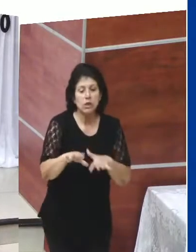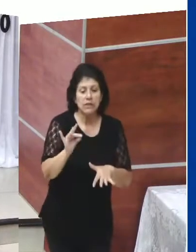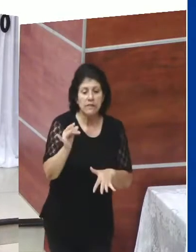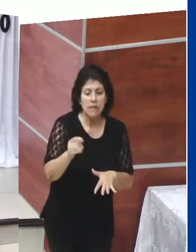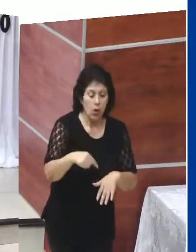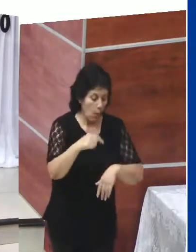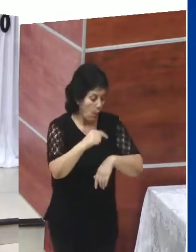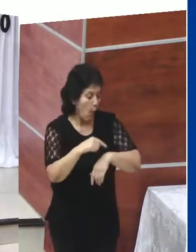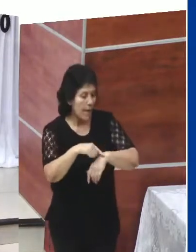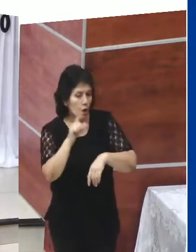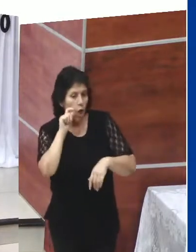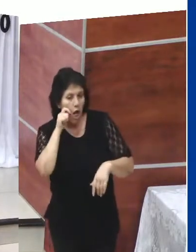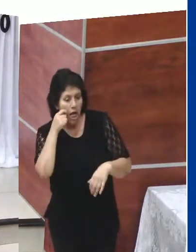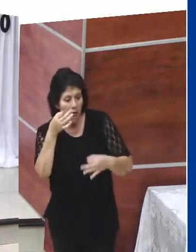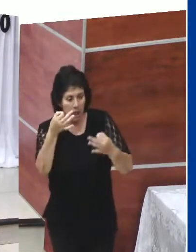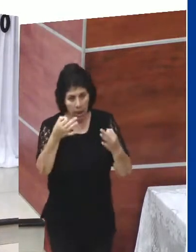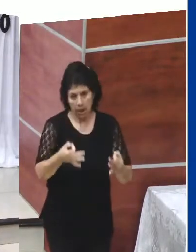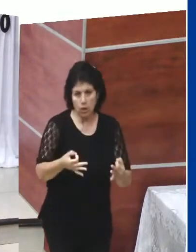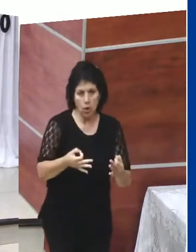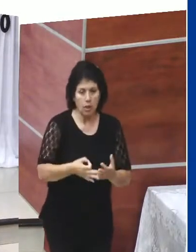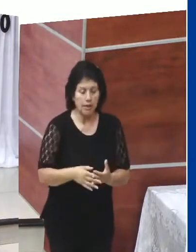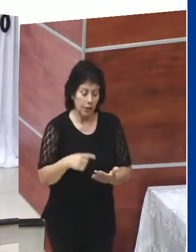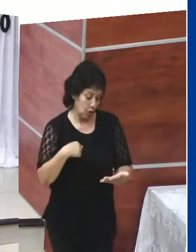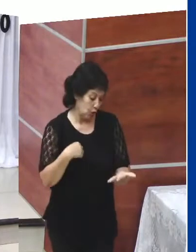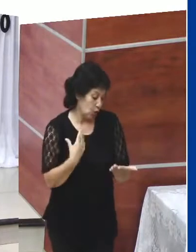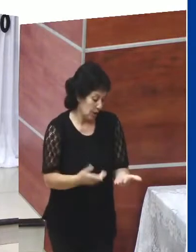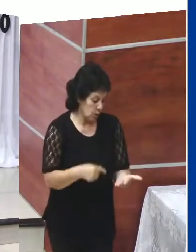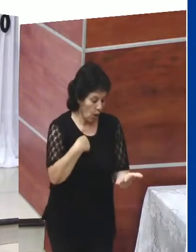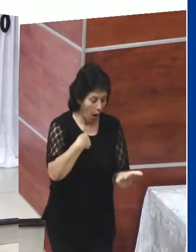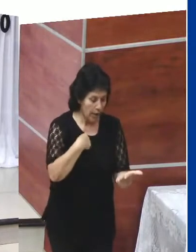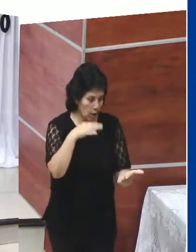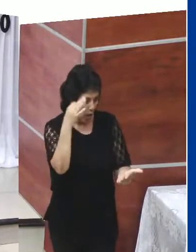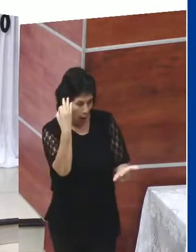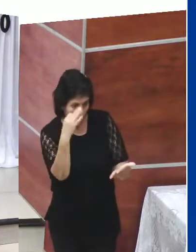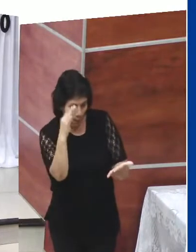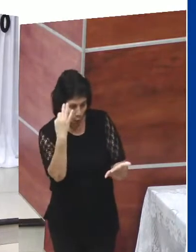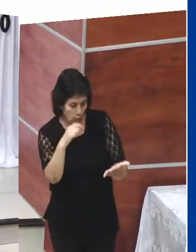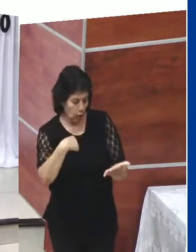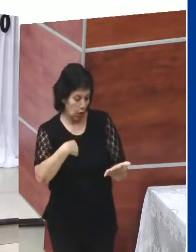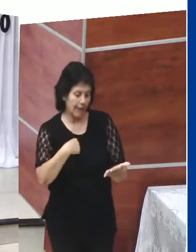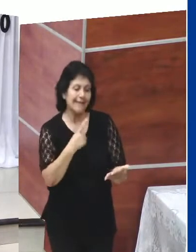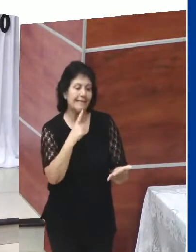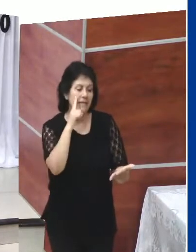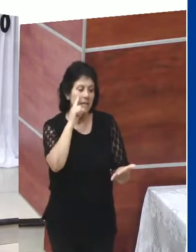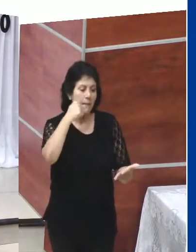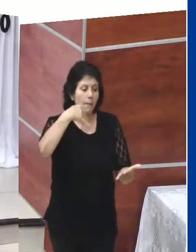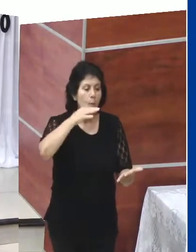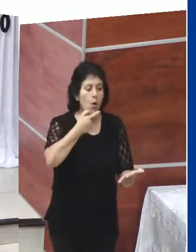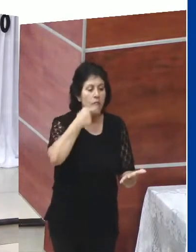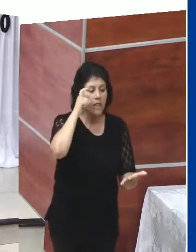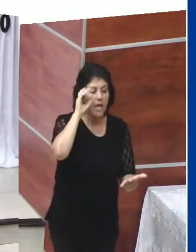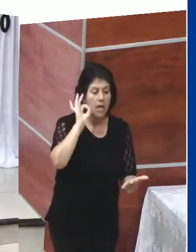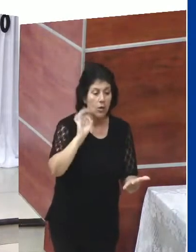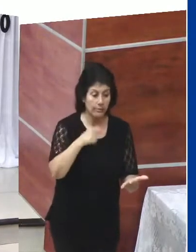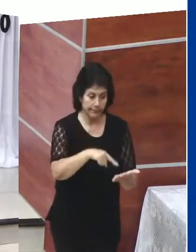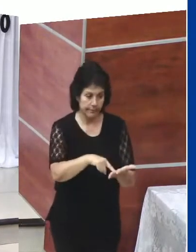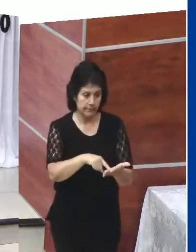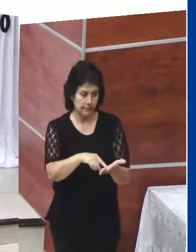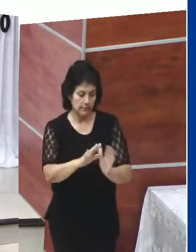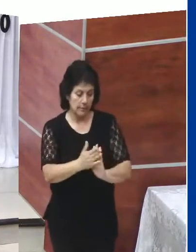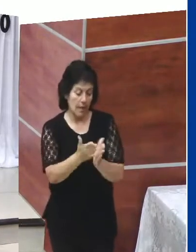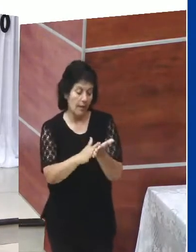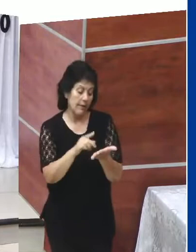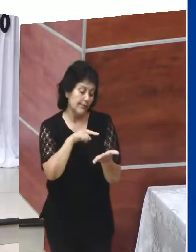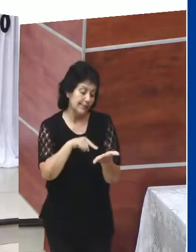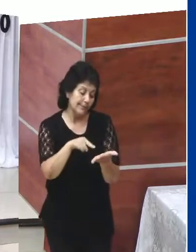porque decidió conocer un poco más de la Biblia. Entonces yo ahora tengo la oportunidad. Timoteo, decía el apóstol Pablo, según la